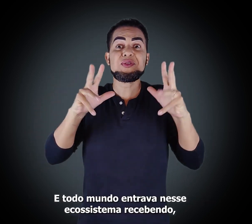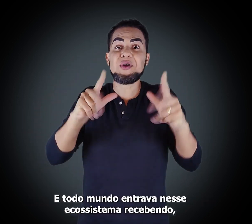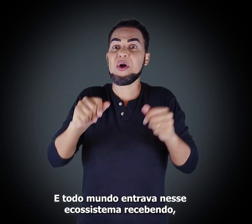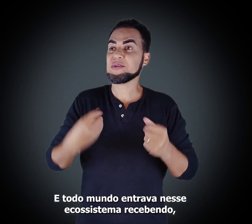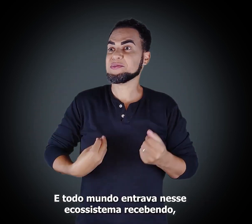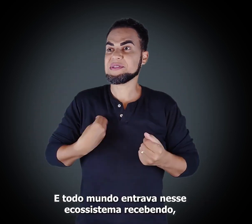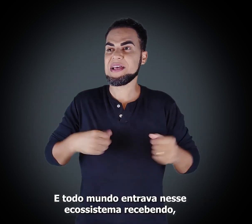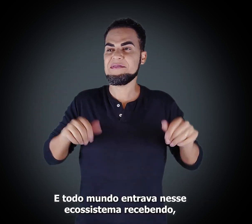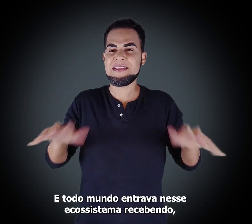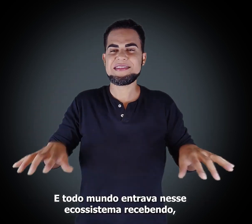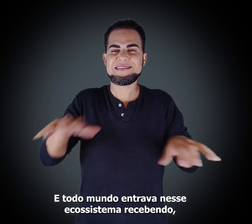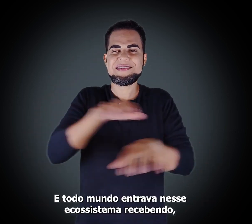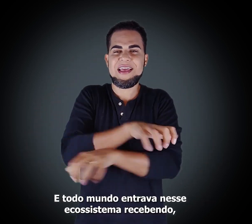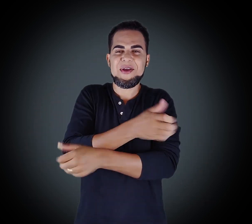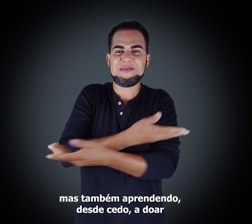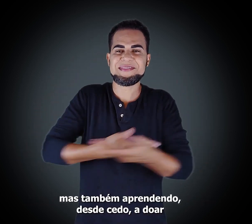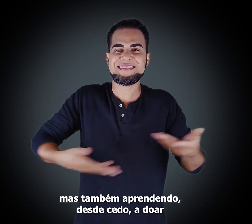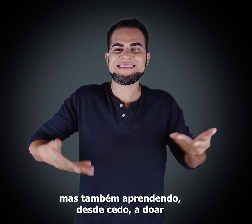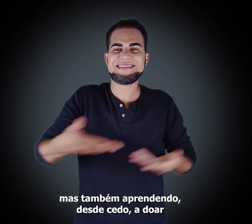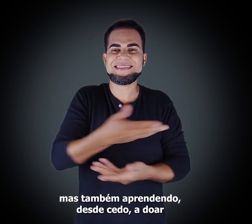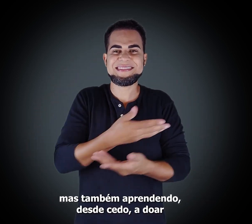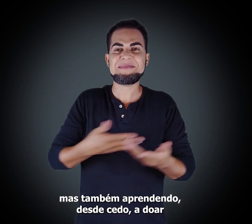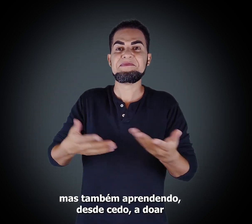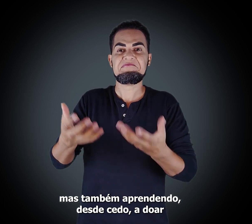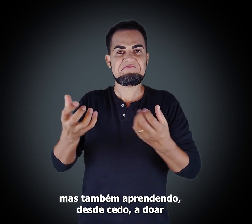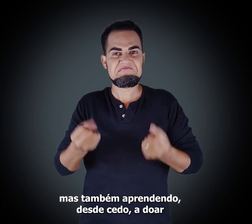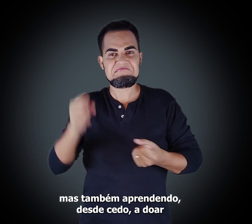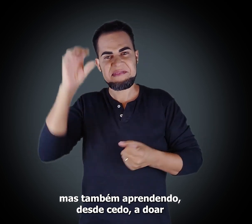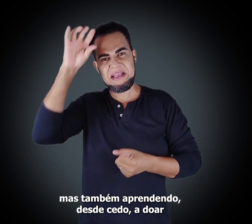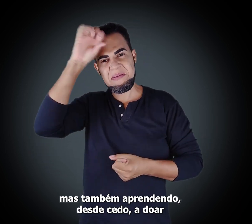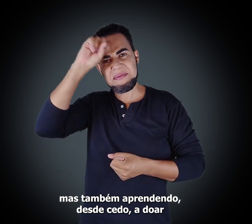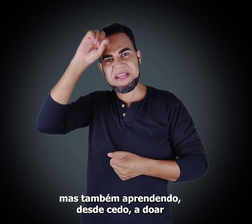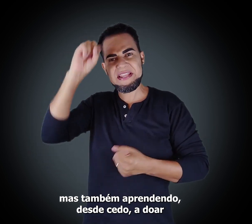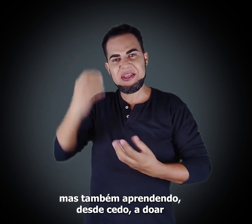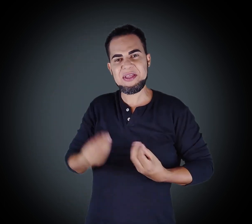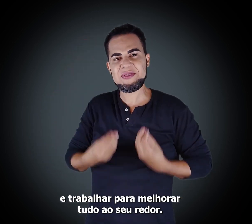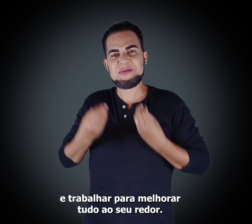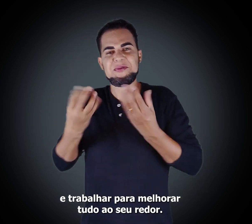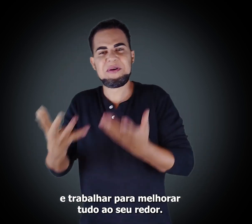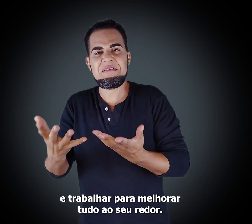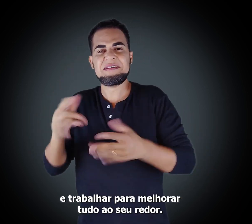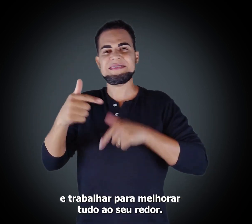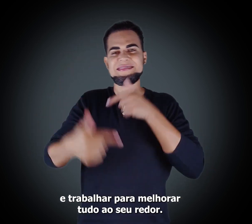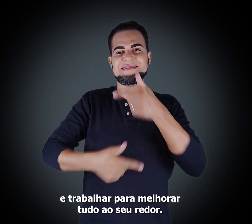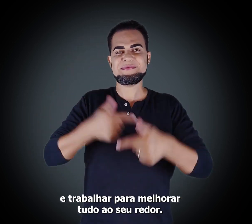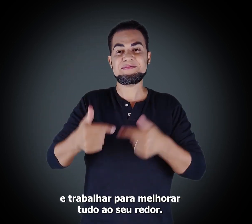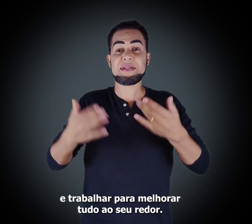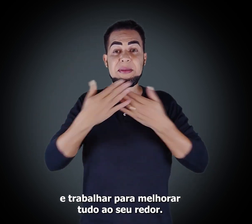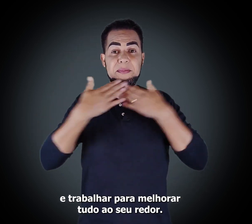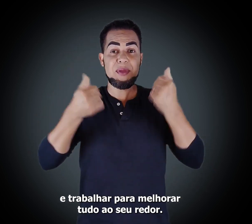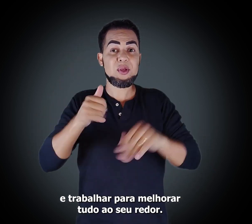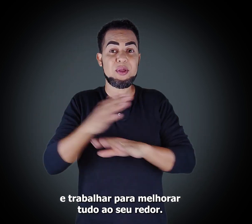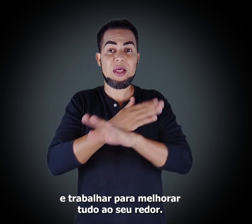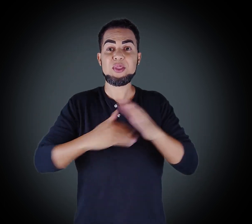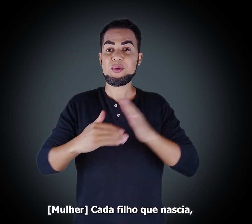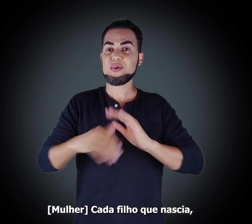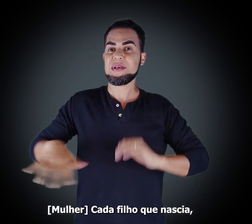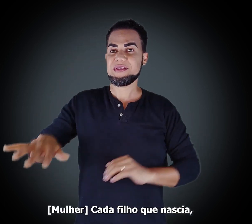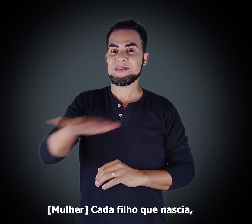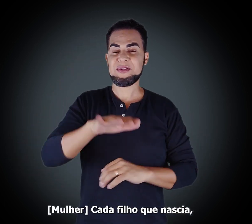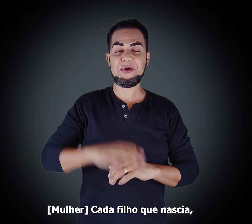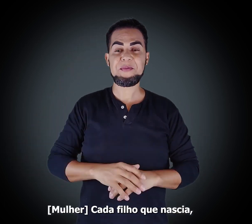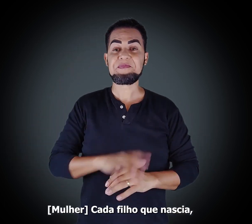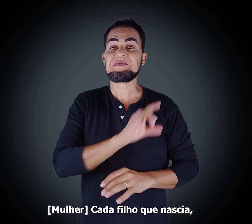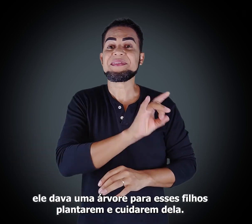nesse ecossistema, recebendo, mas também aprendendo desde cedo a doar e trabalhar para melhorar tudo ao seu redor.